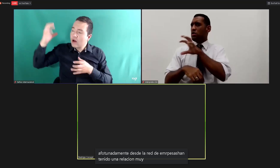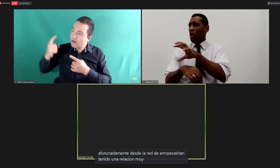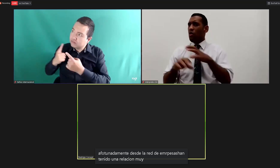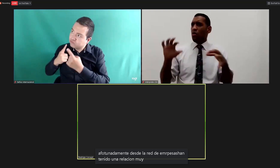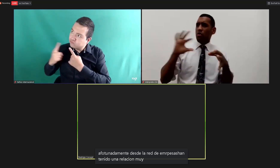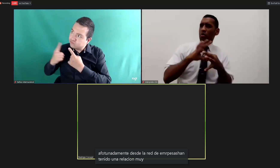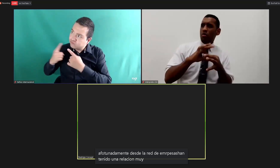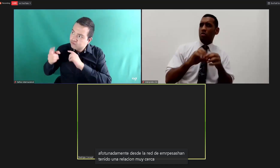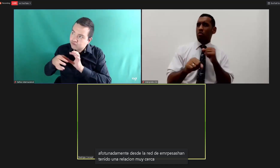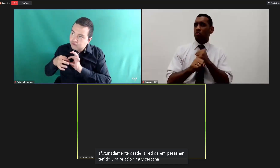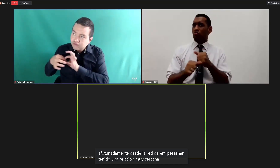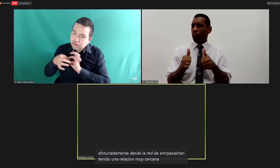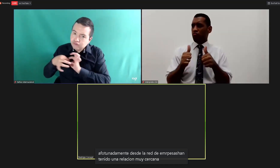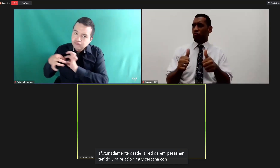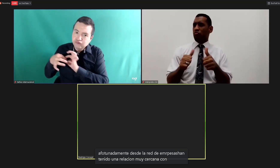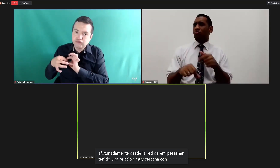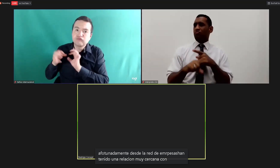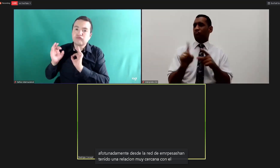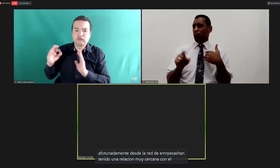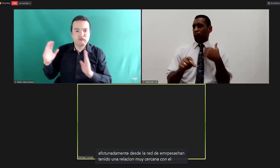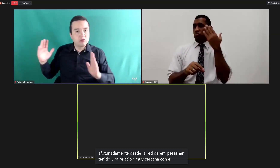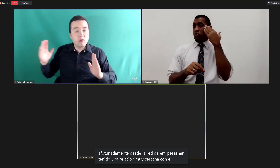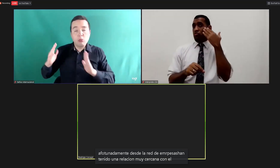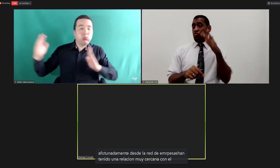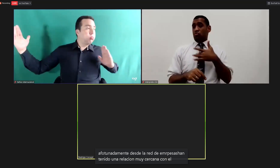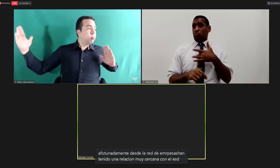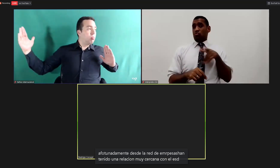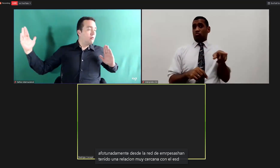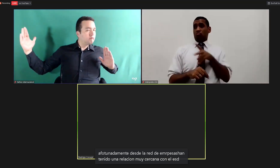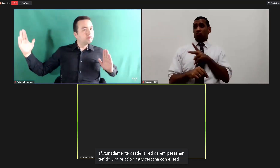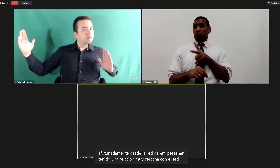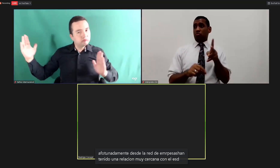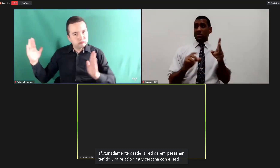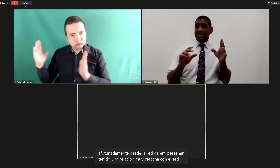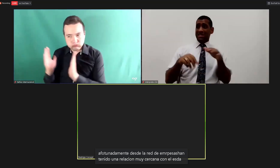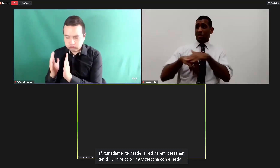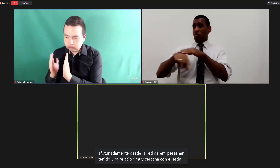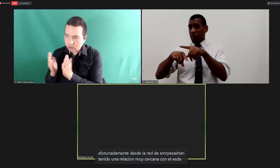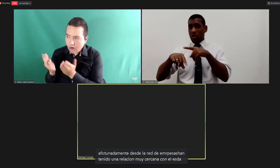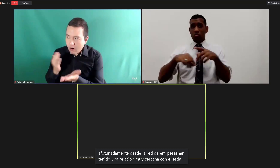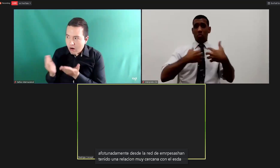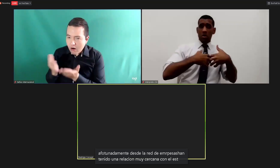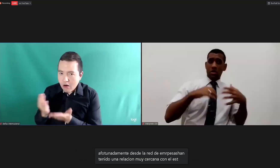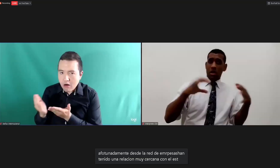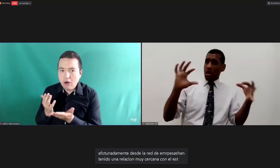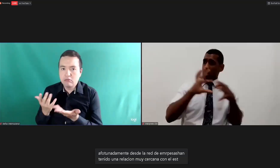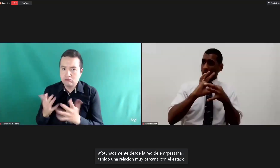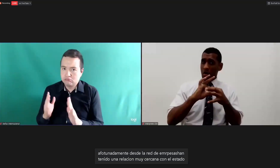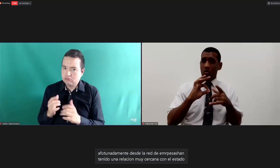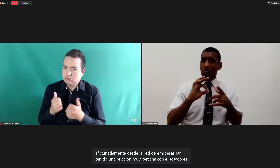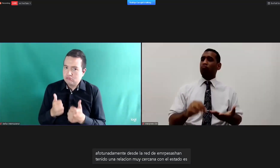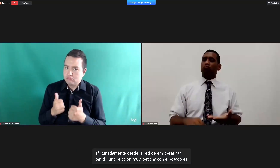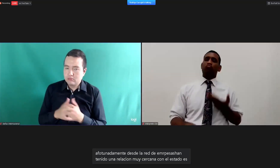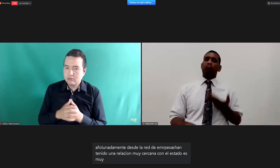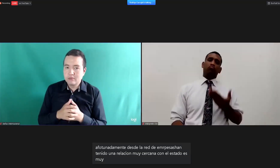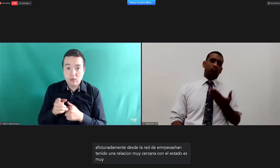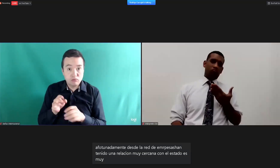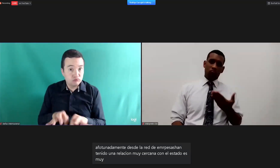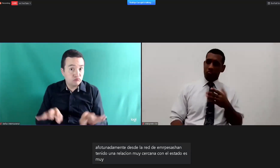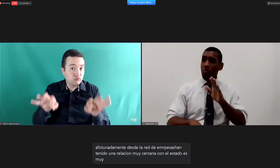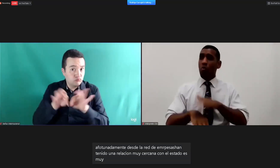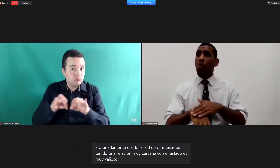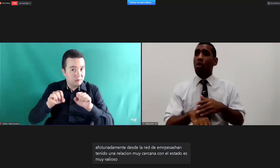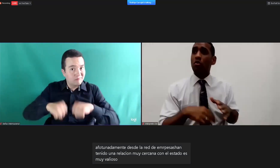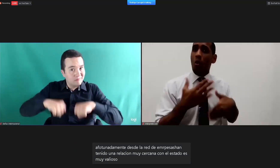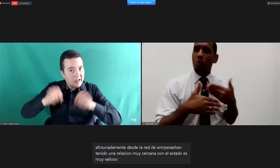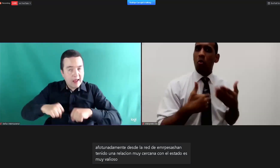sin duda eso es valioso y eso de alguna forma permite buscar o implementar mecanismos de